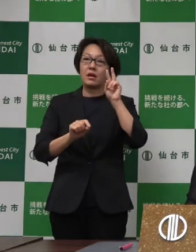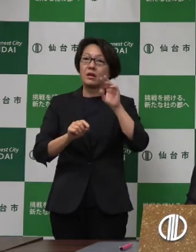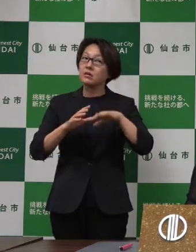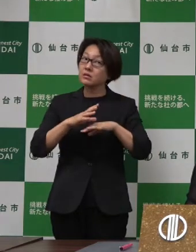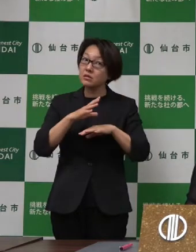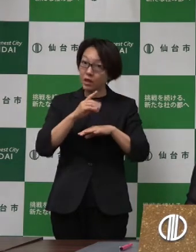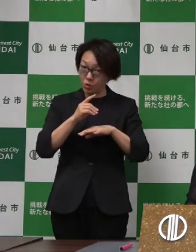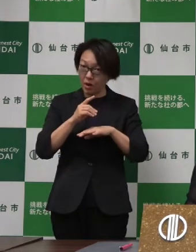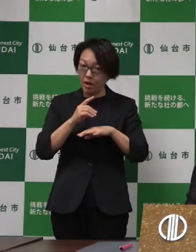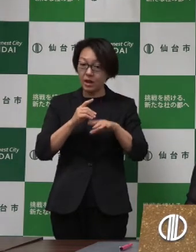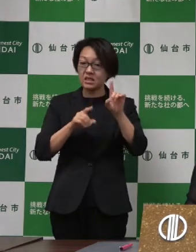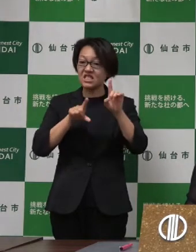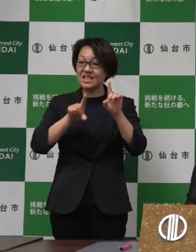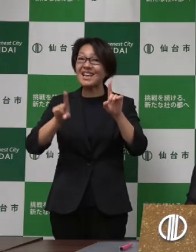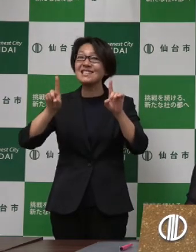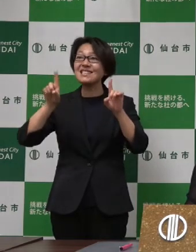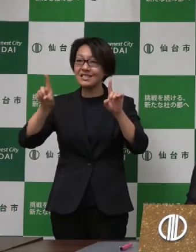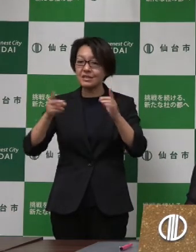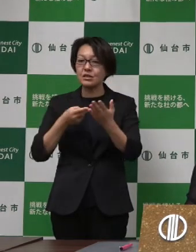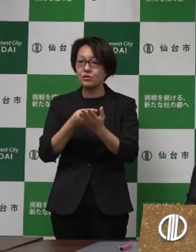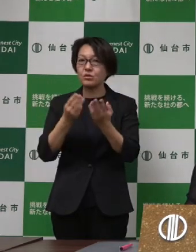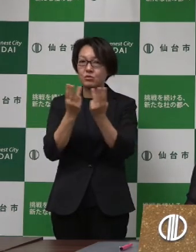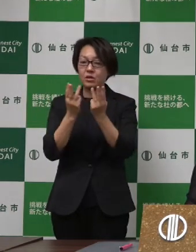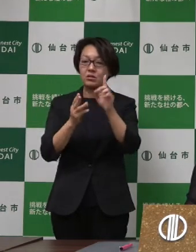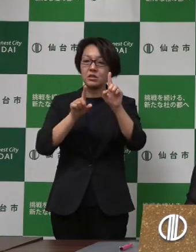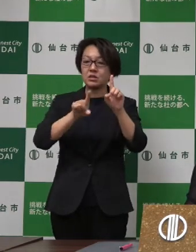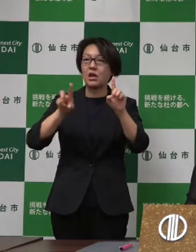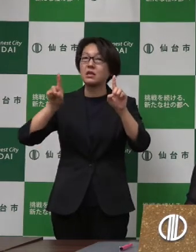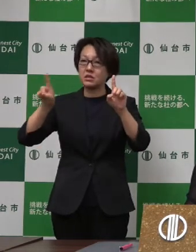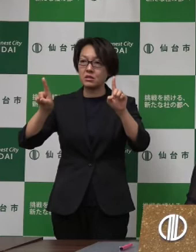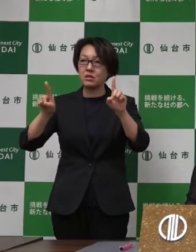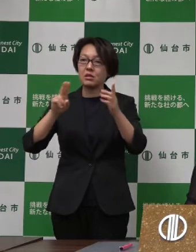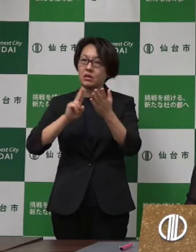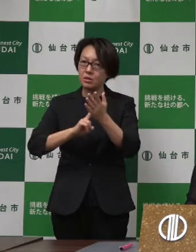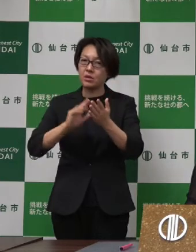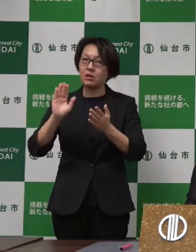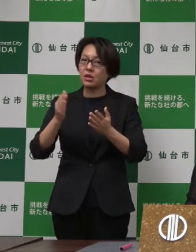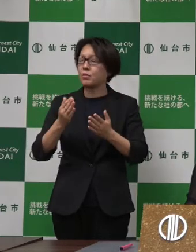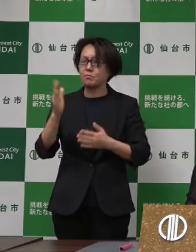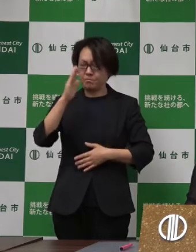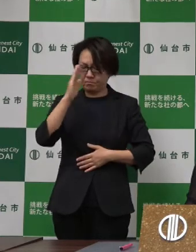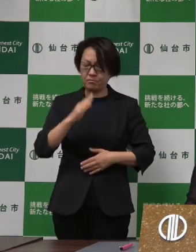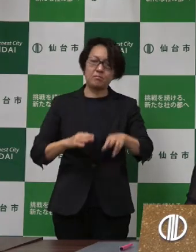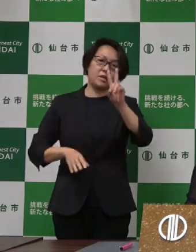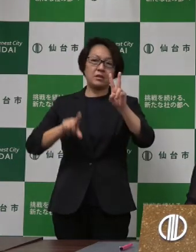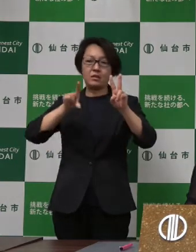初め1対1だったんですけども、その協議をしてですね、2対1にな